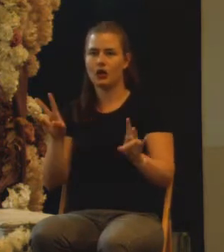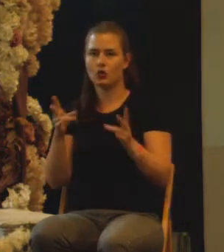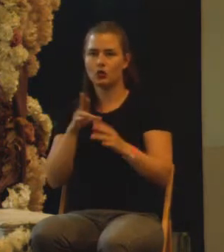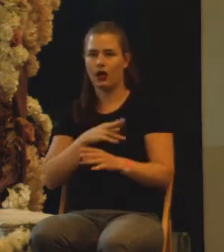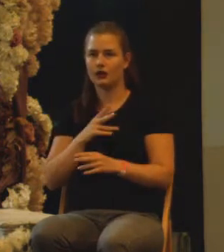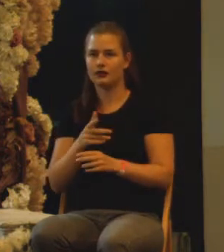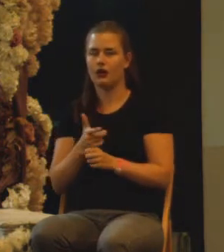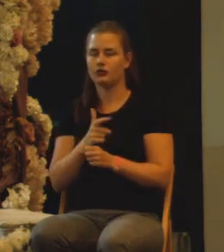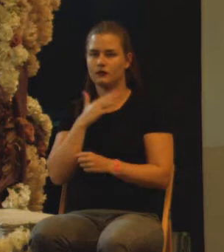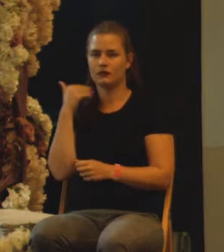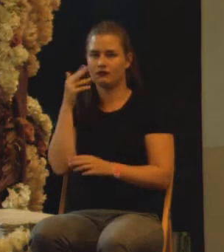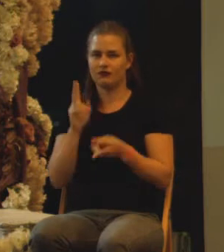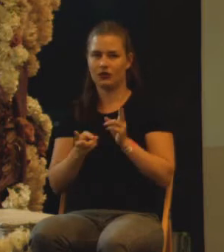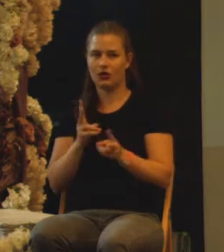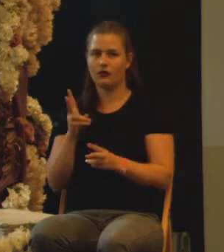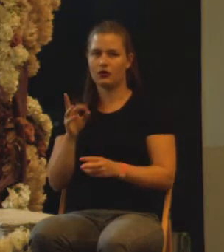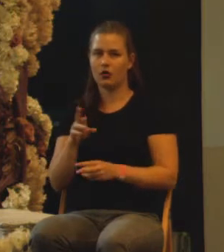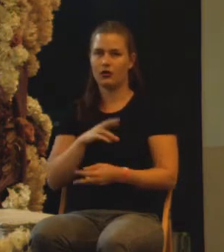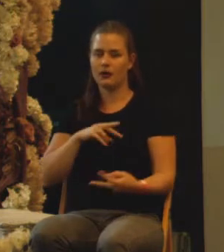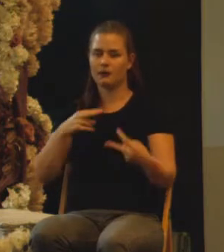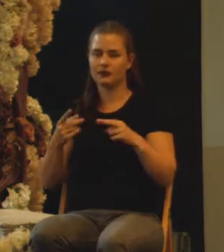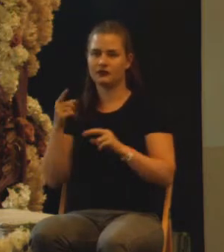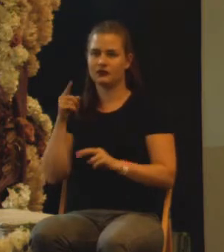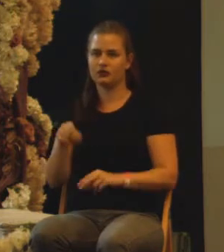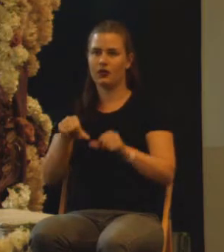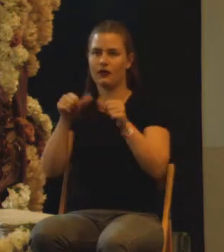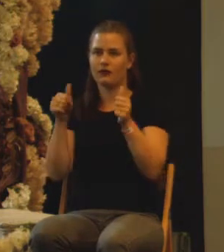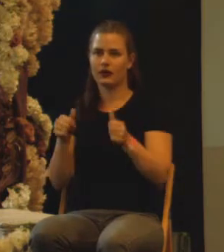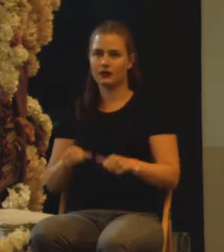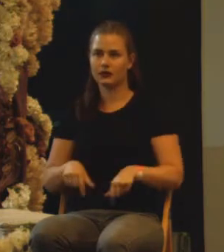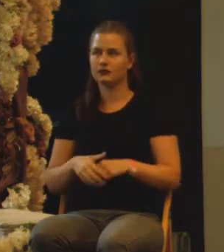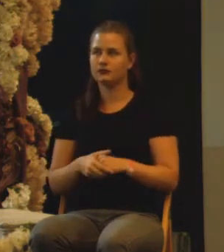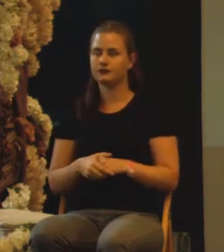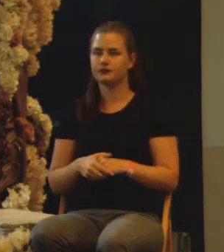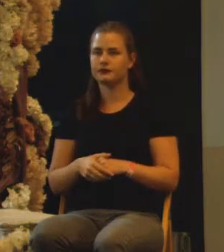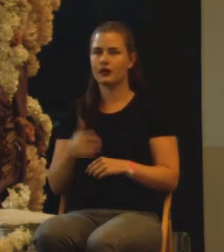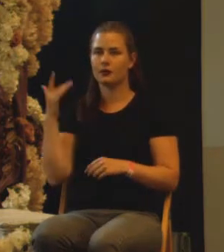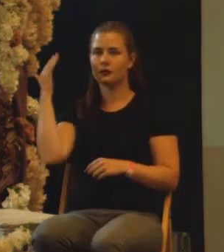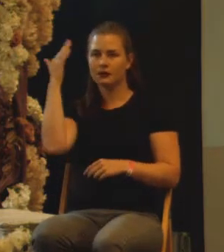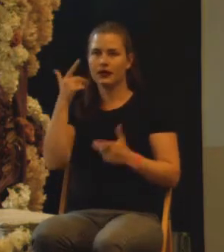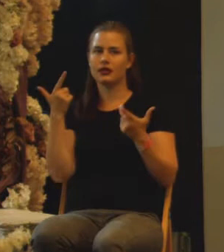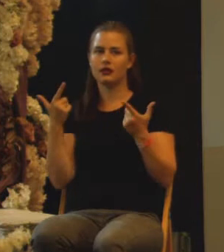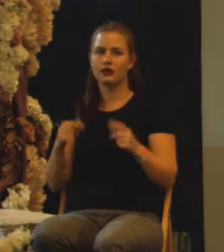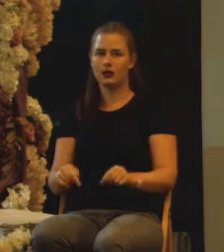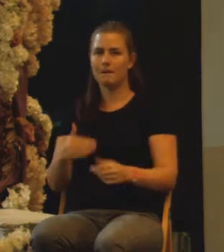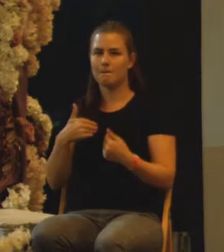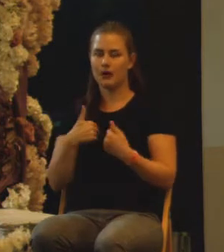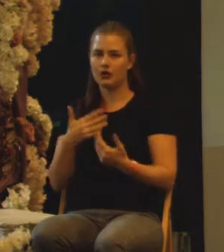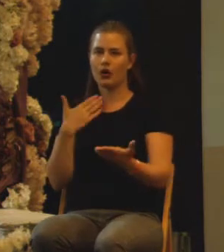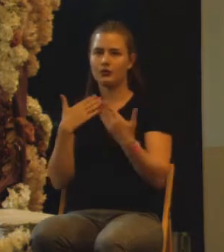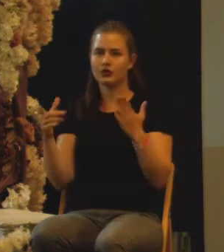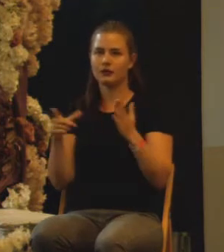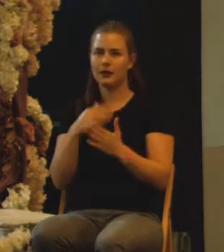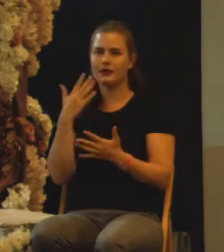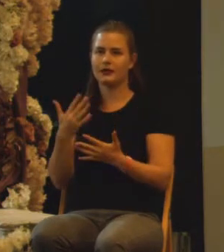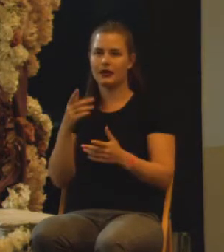безусловно, много готовлю, но я перешла в тот формат философии, где мое общение с